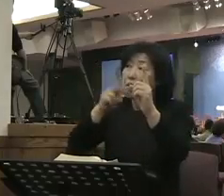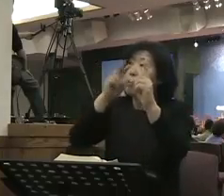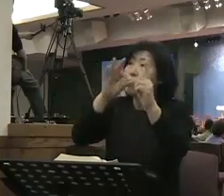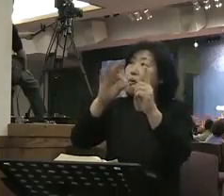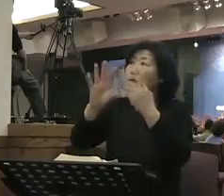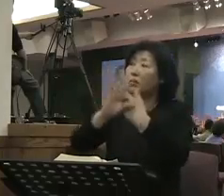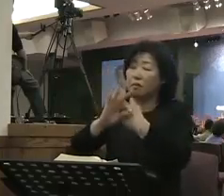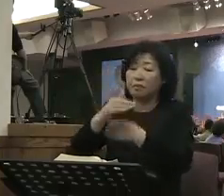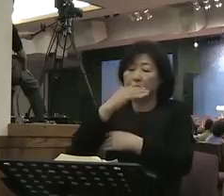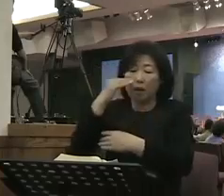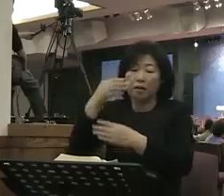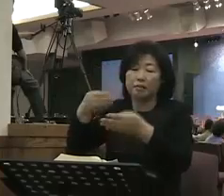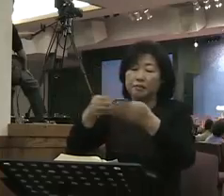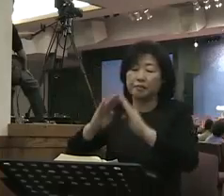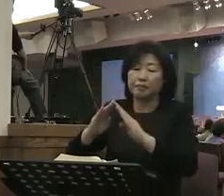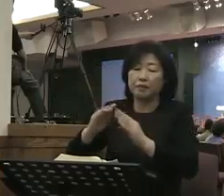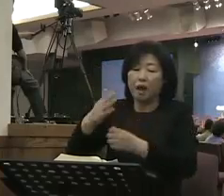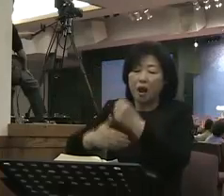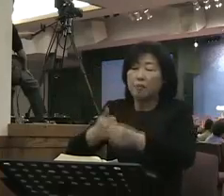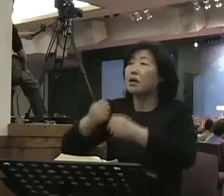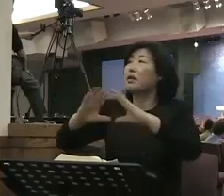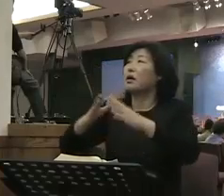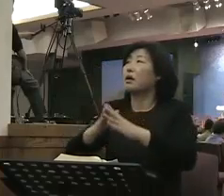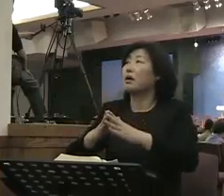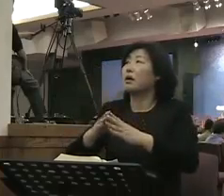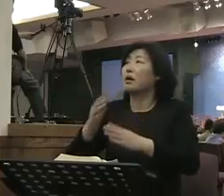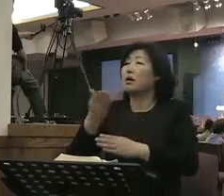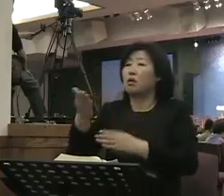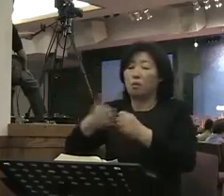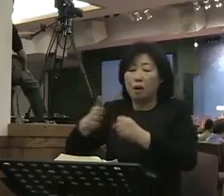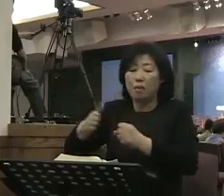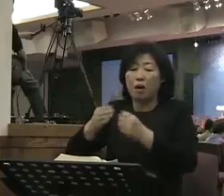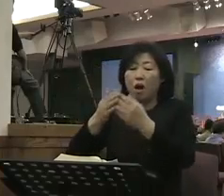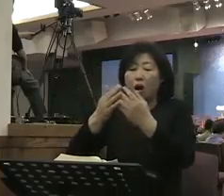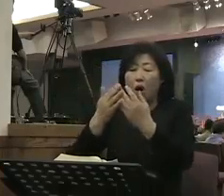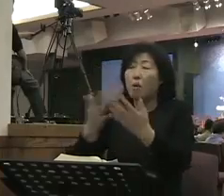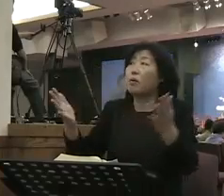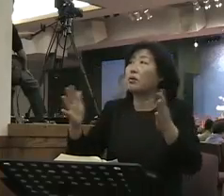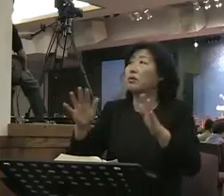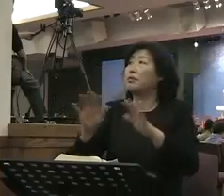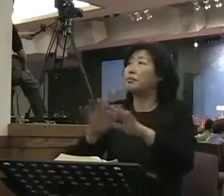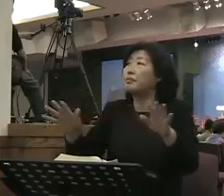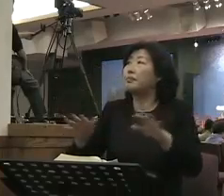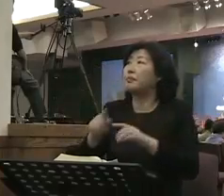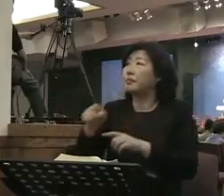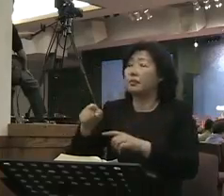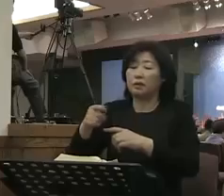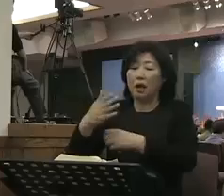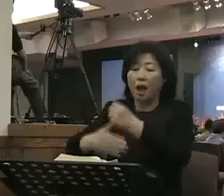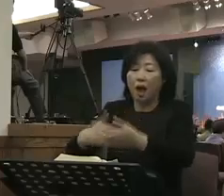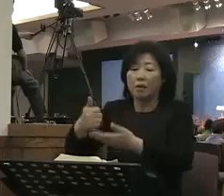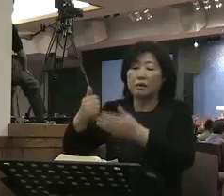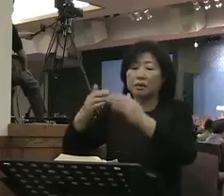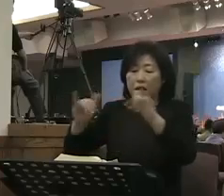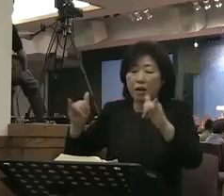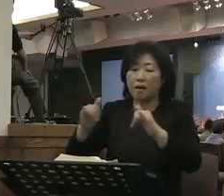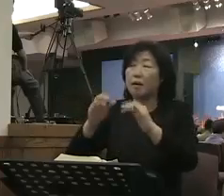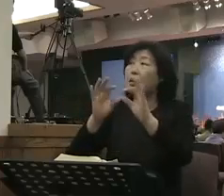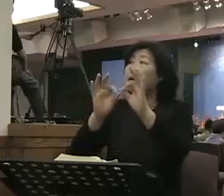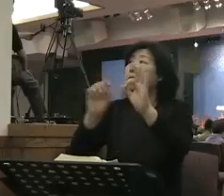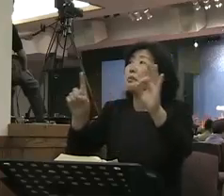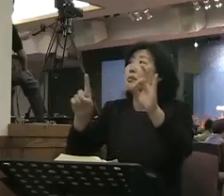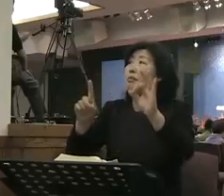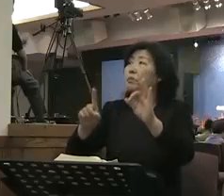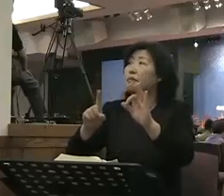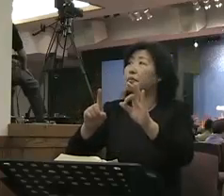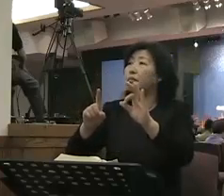수 있으면 하나님의 나라가 너로 말미암아 펼쳐질 것이다. 너 하나님의 사람아, 너 하나님의 사람아 하고